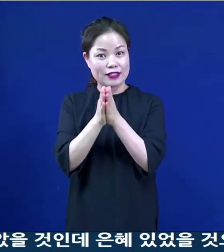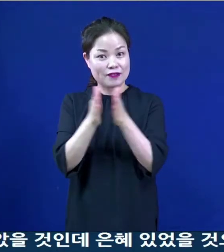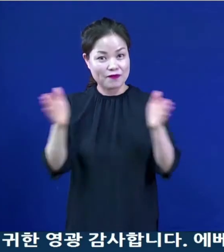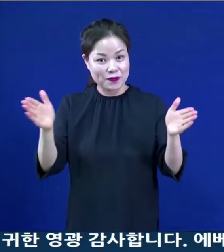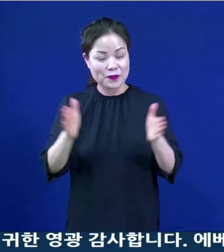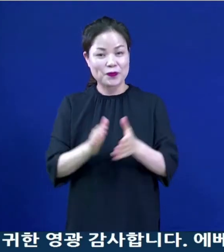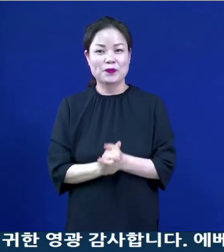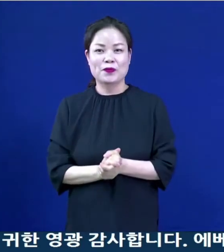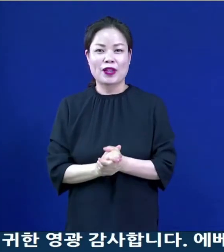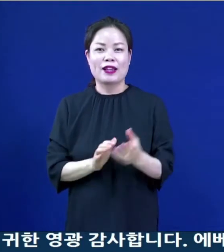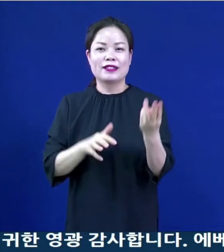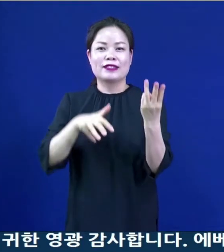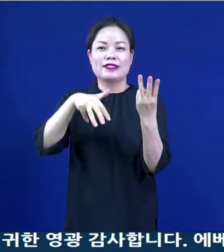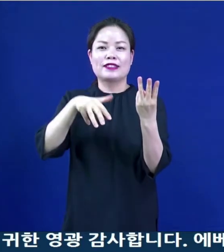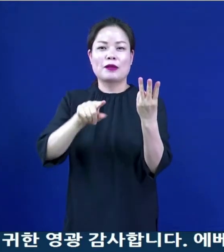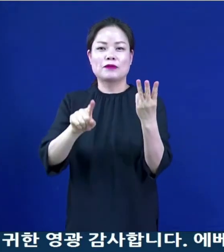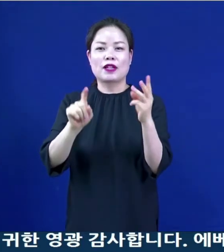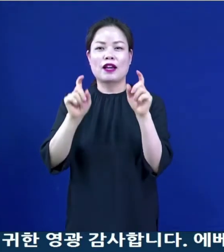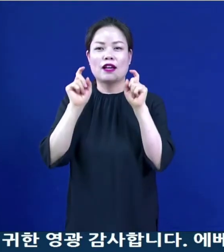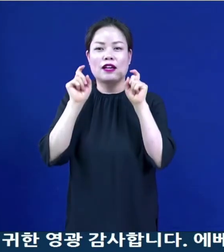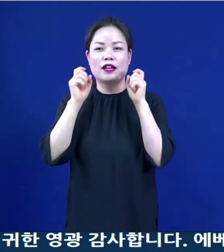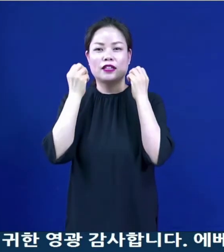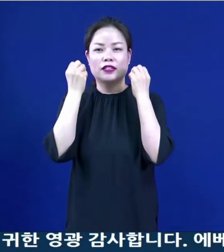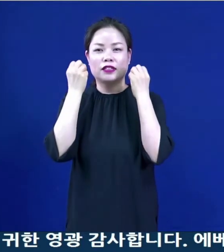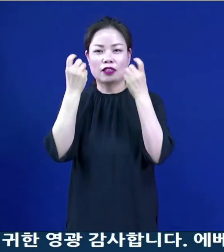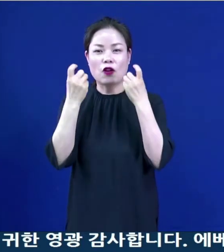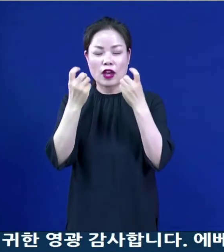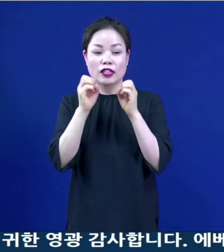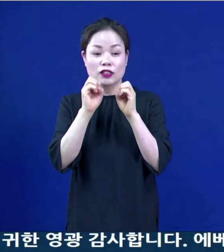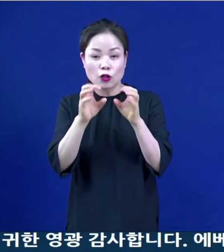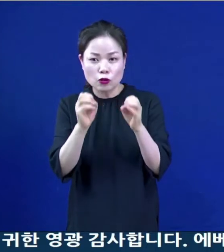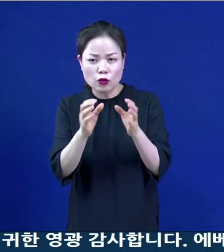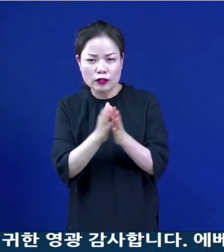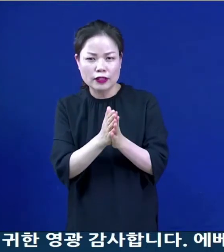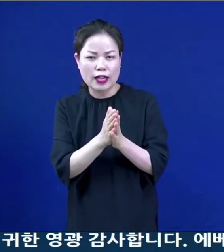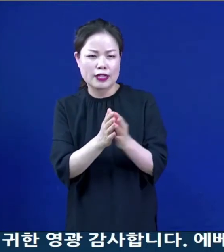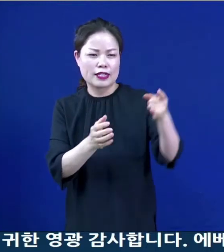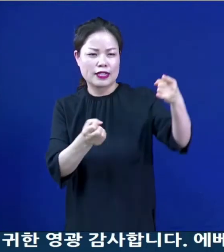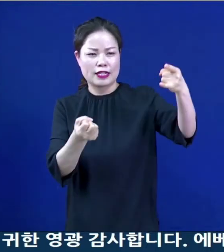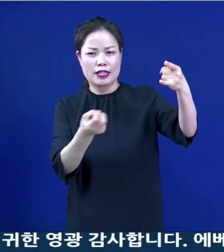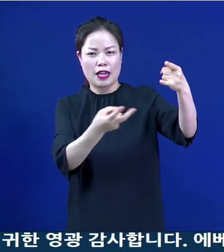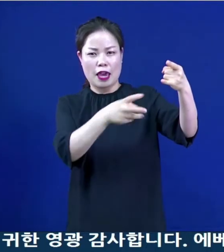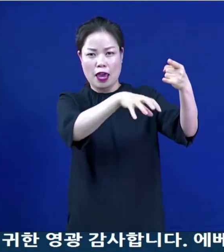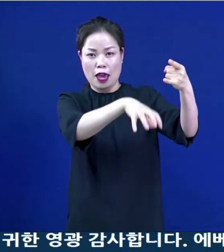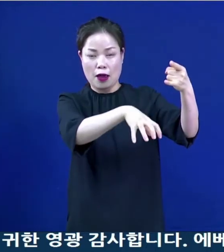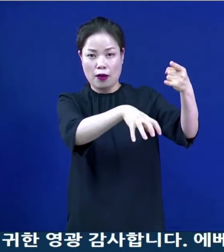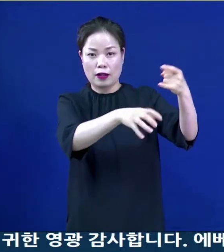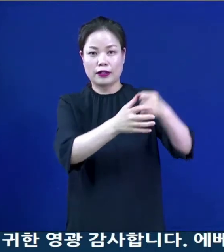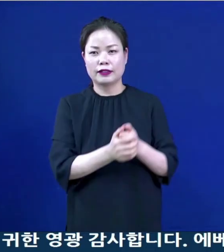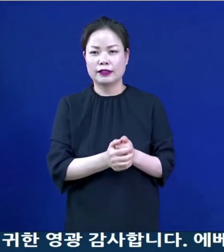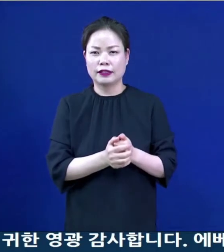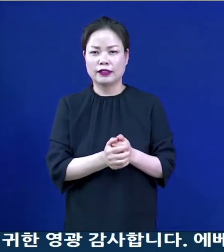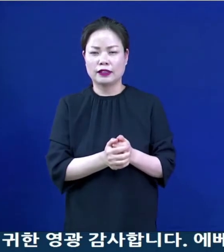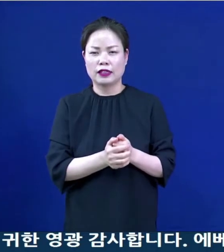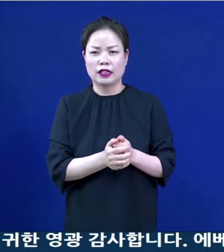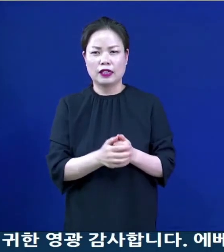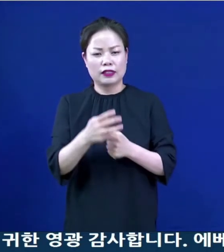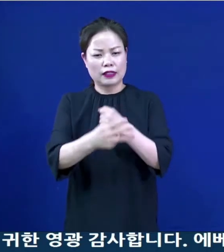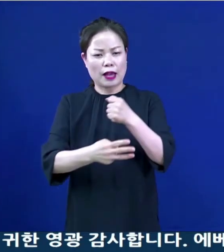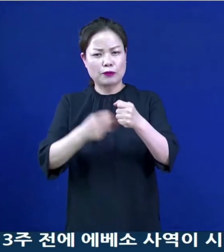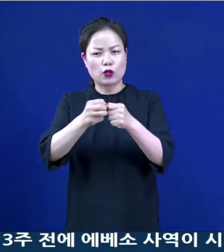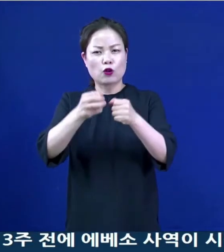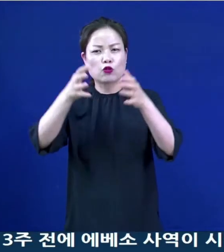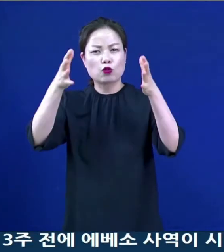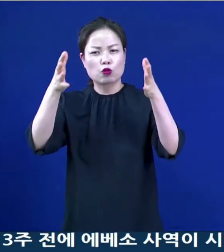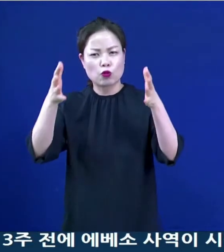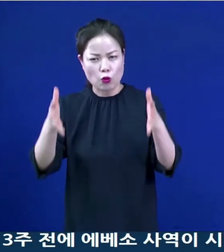열렸습니다. 3차 전도 여행은 계속 에베소에 있었습니다. 이제 뒤에 가면 3년 동안 에베소에